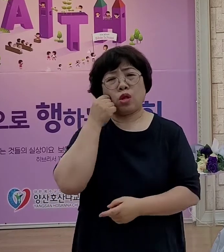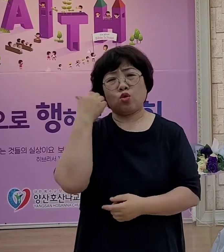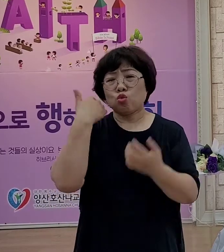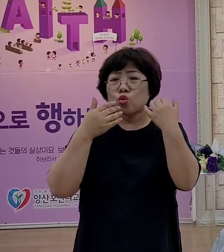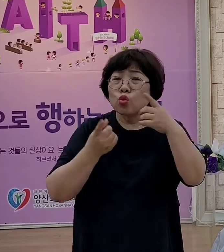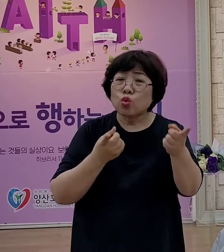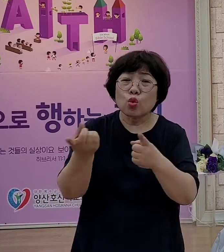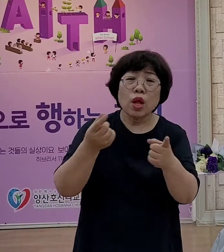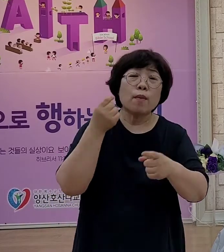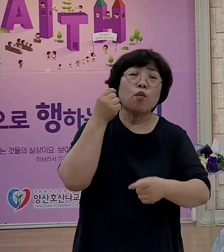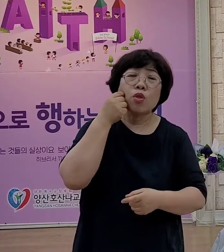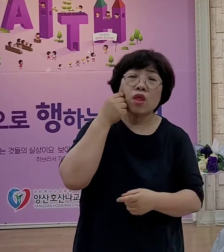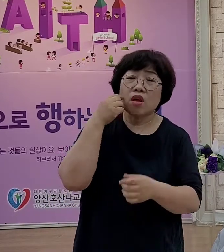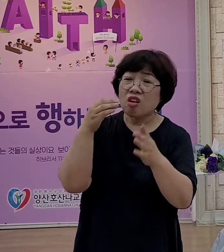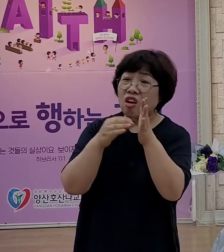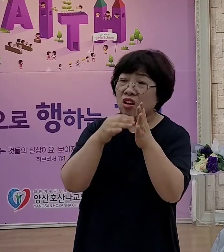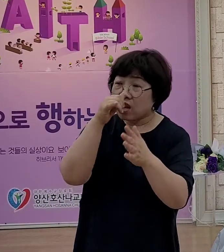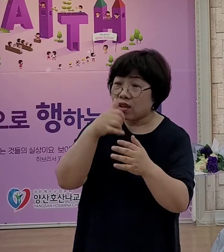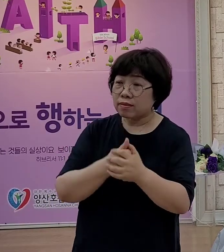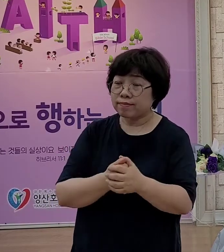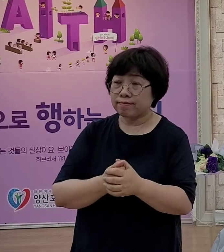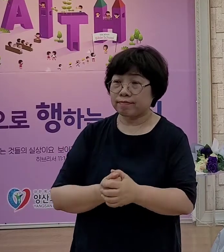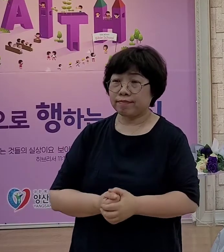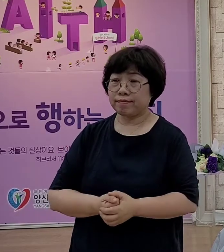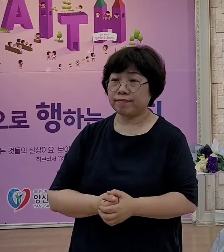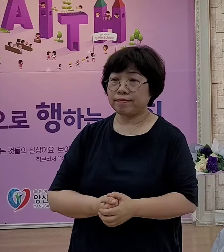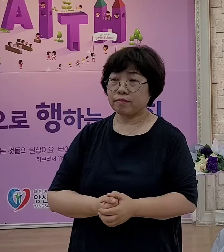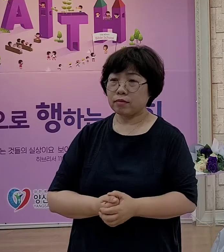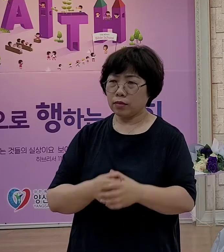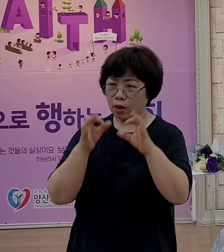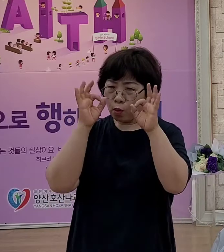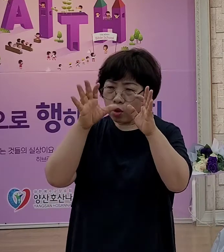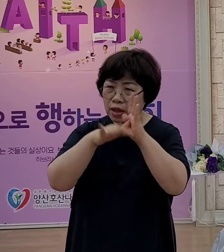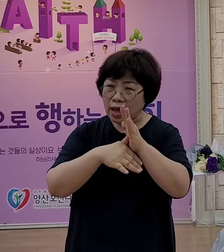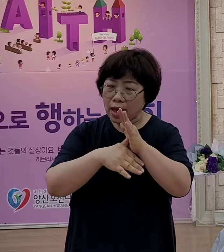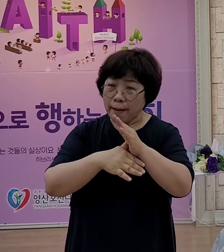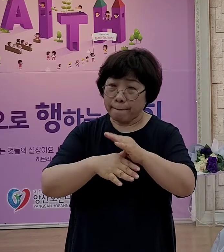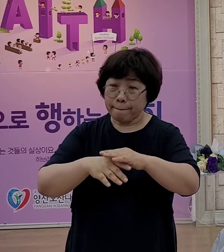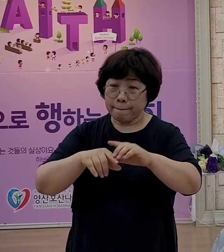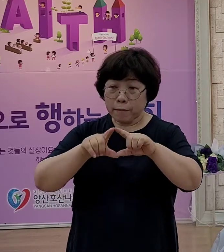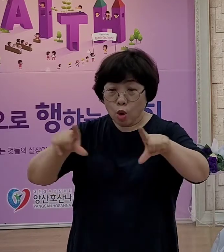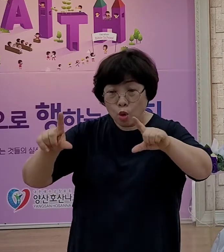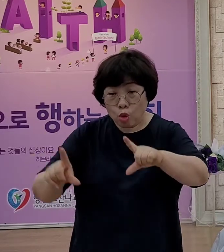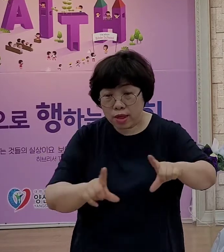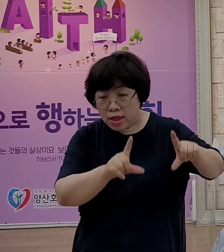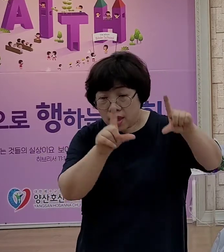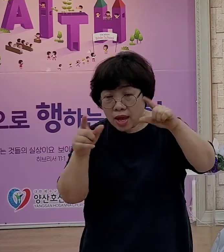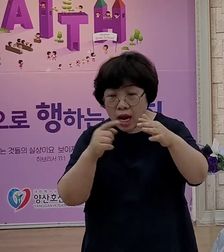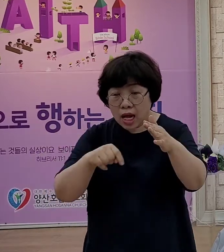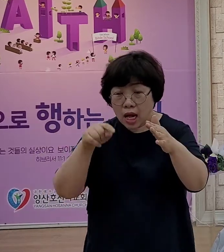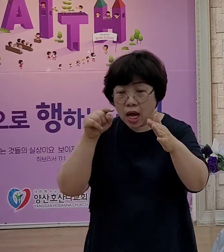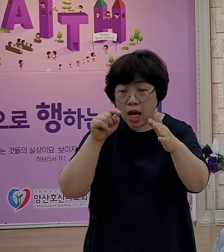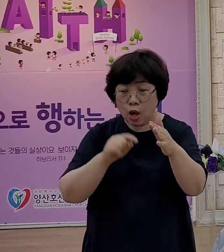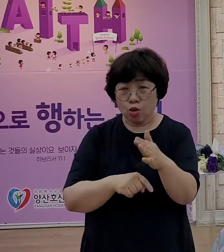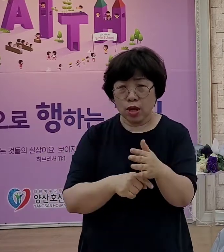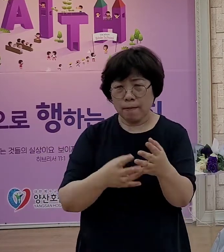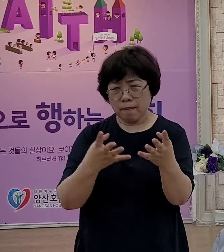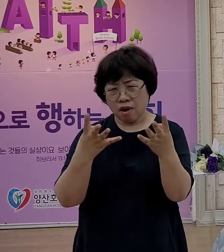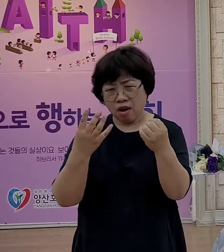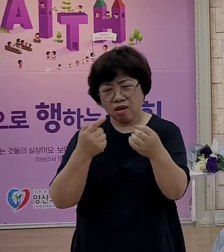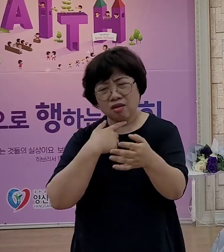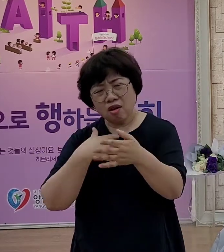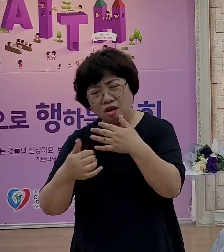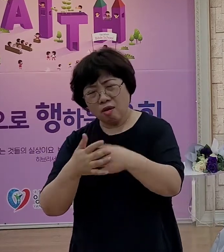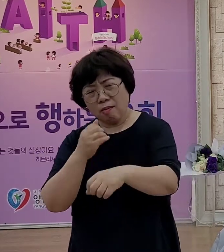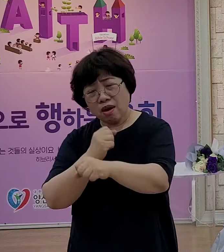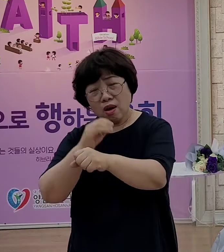없다, 이렇게 말씀합니다. 여러분, 이것을 보면서 우리가 일상생활에서 이 사실을 사실 얼마나 많이